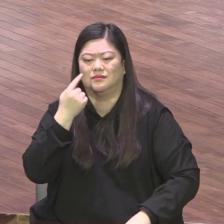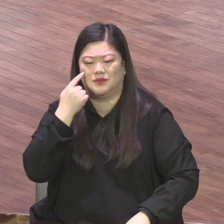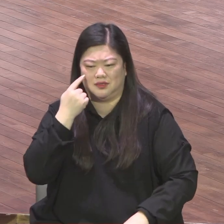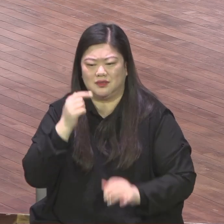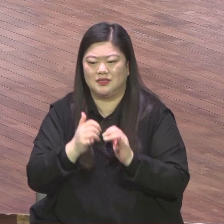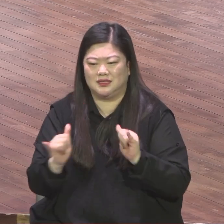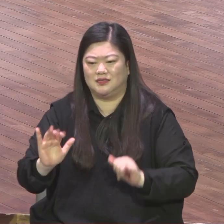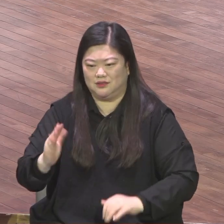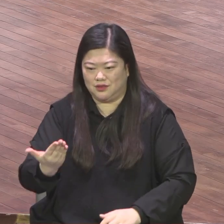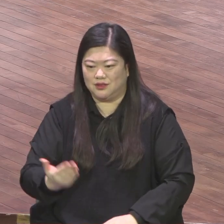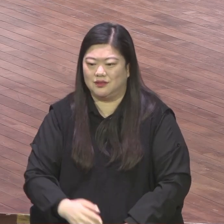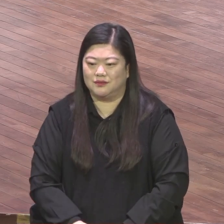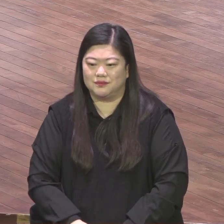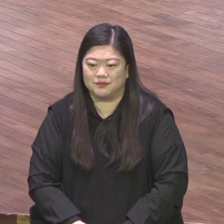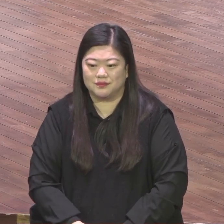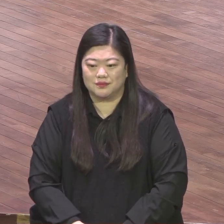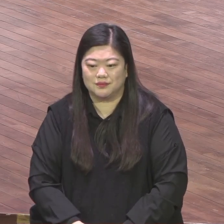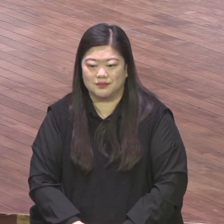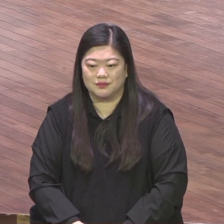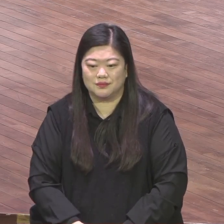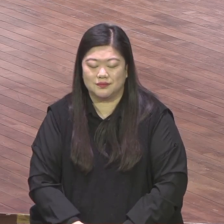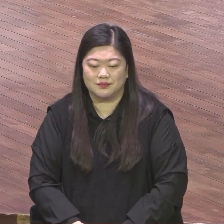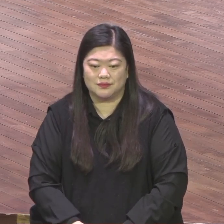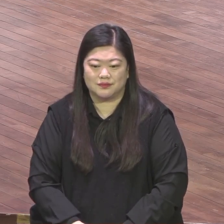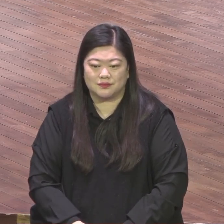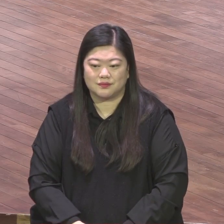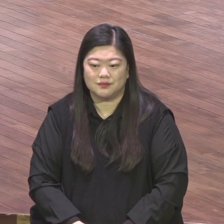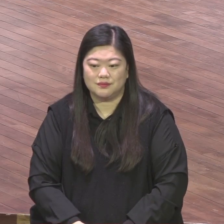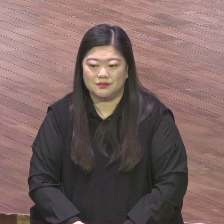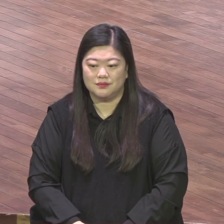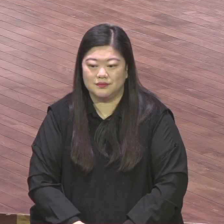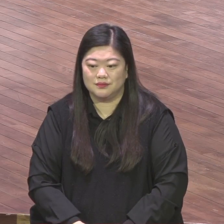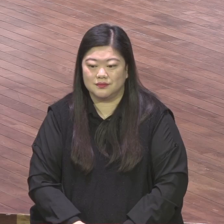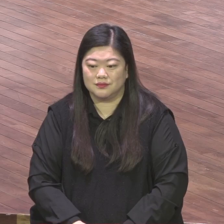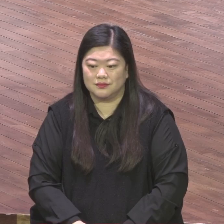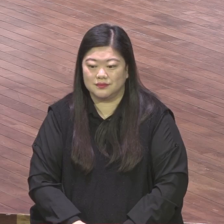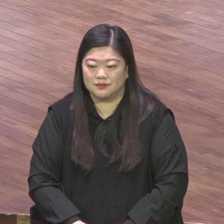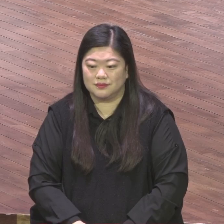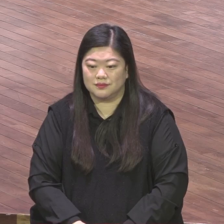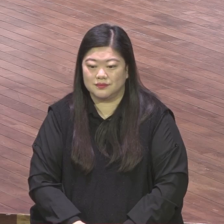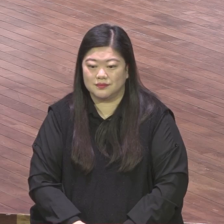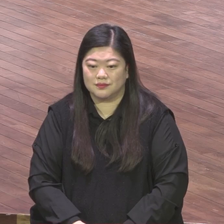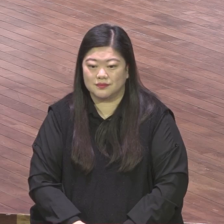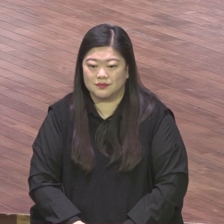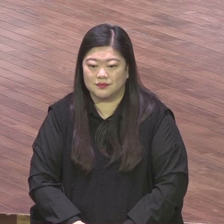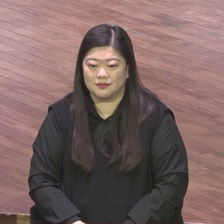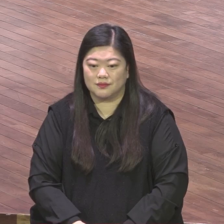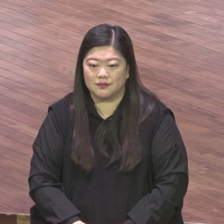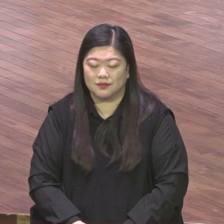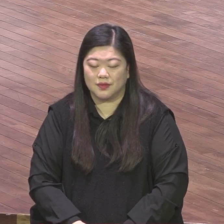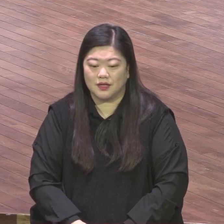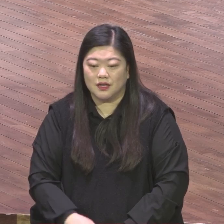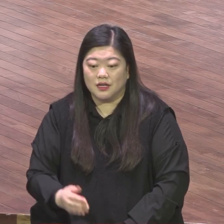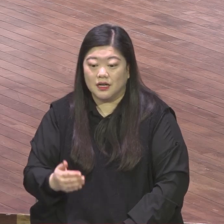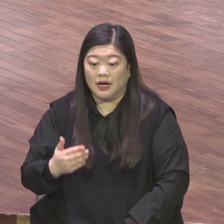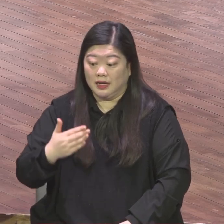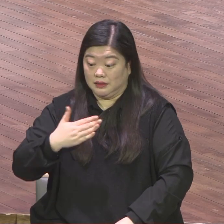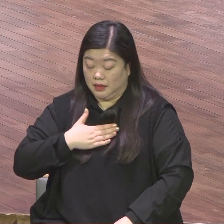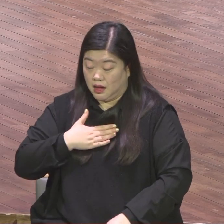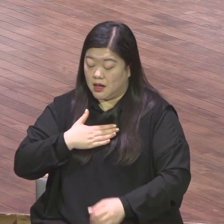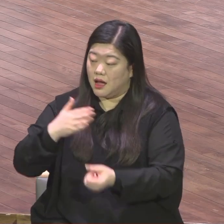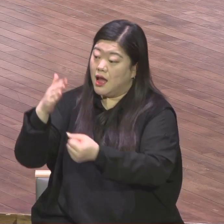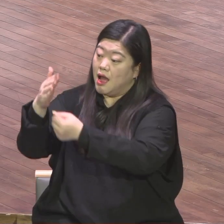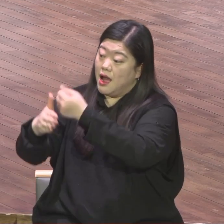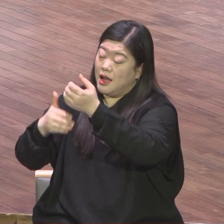살게 되어집니다. 되어진다고. 성령의 능력을 힘입기 때문에 나를 통해서 다른